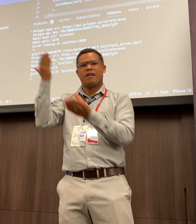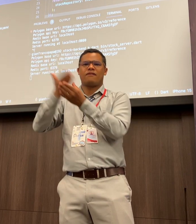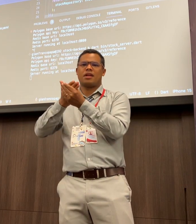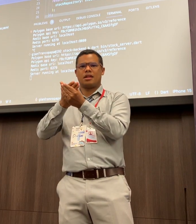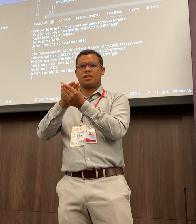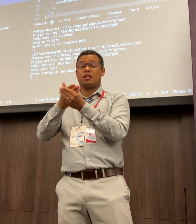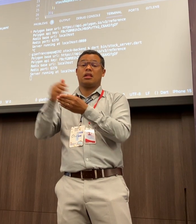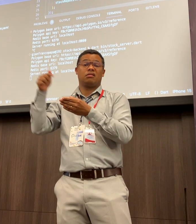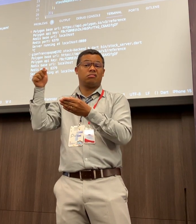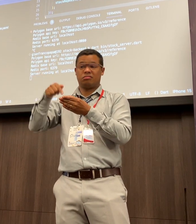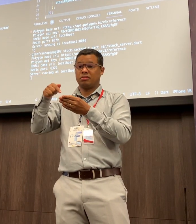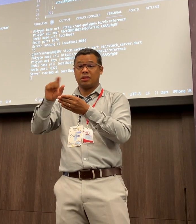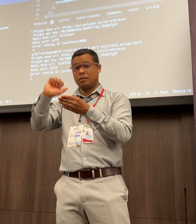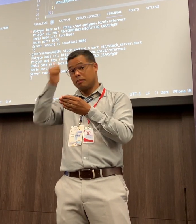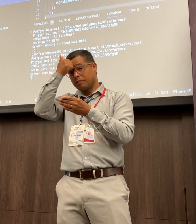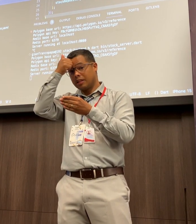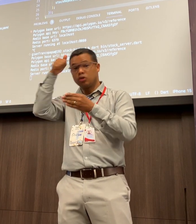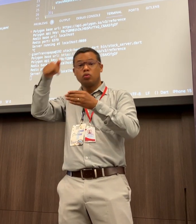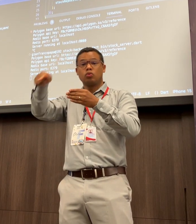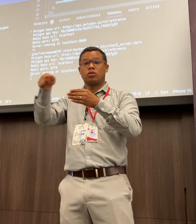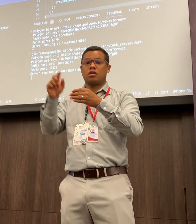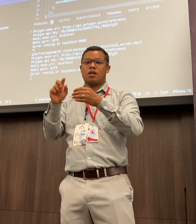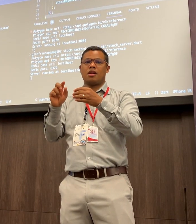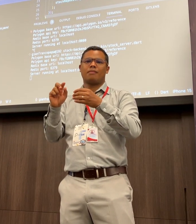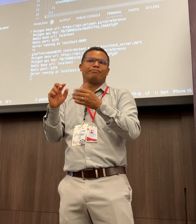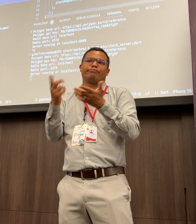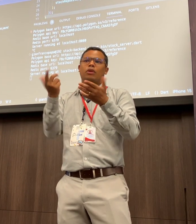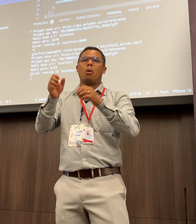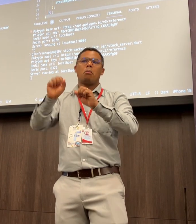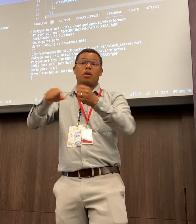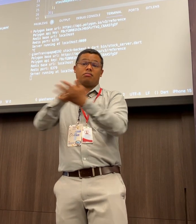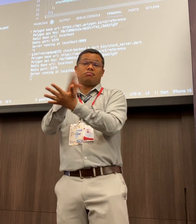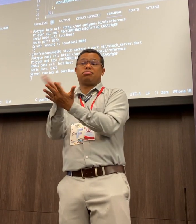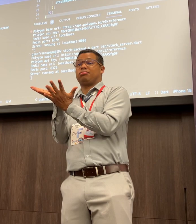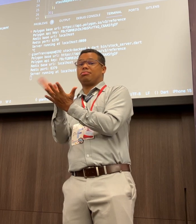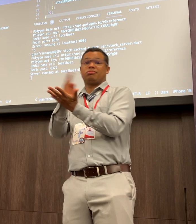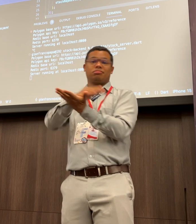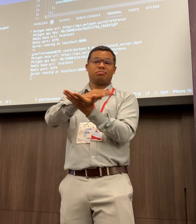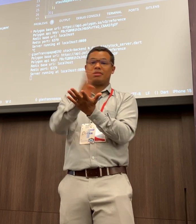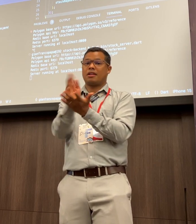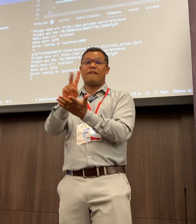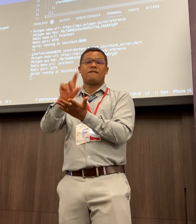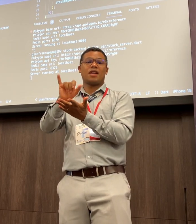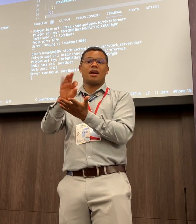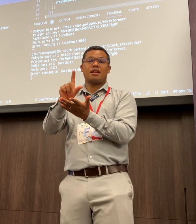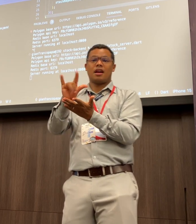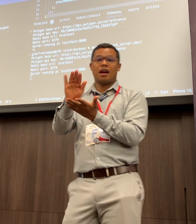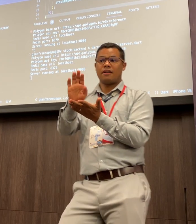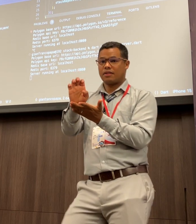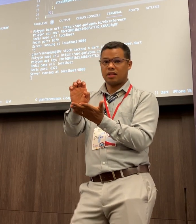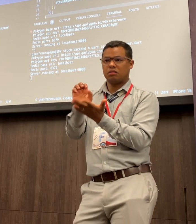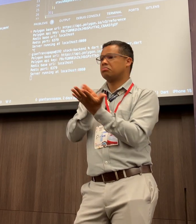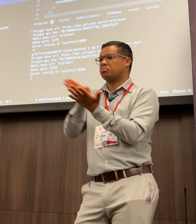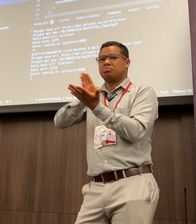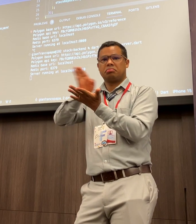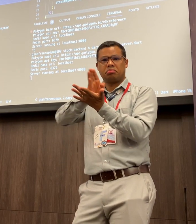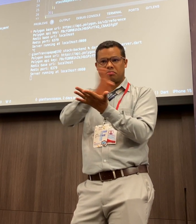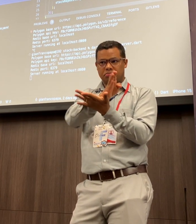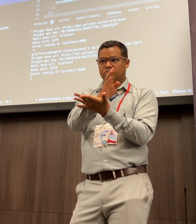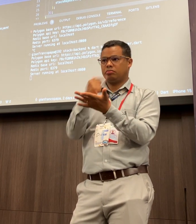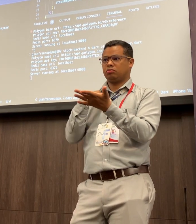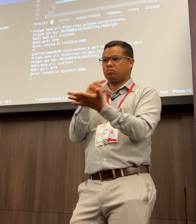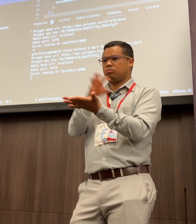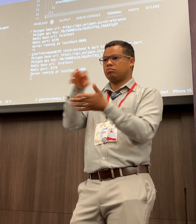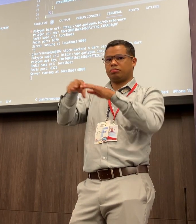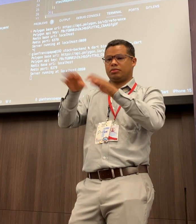definimos las variables, inicializamos el cliente que tenemos en el servidor, y acá le pasamos